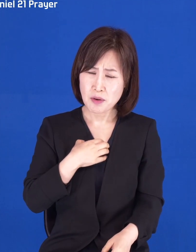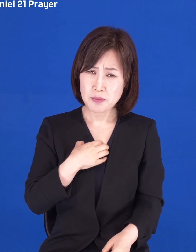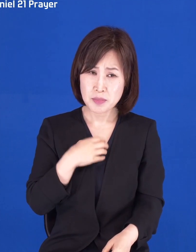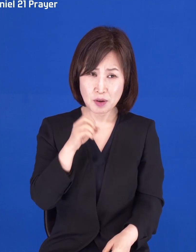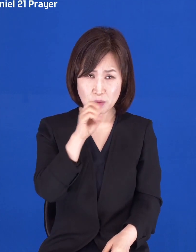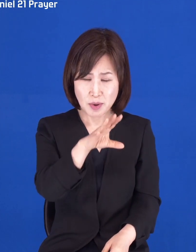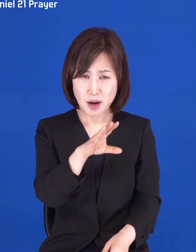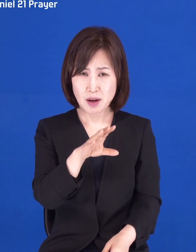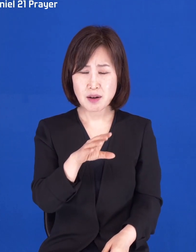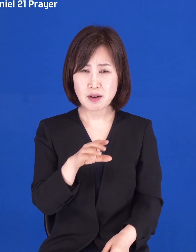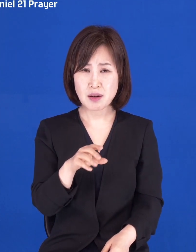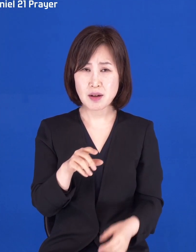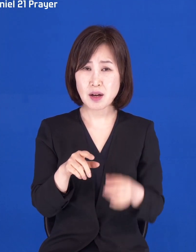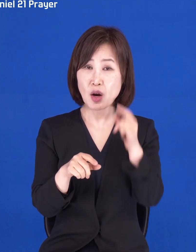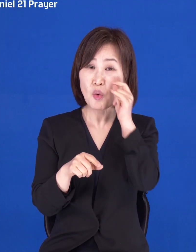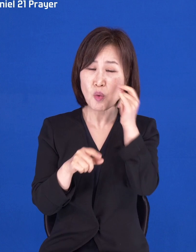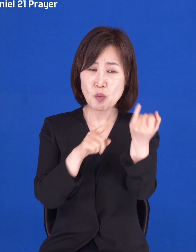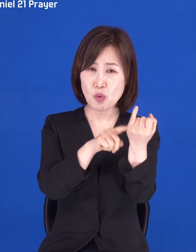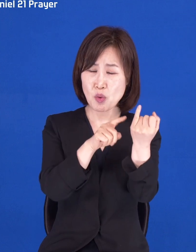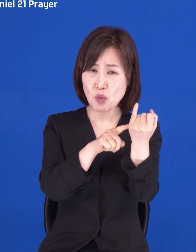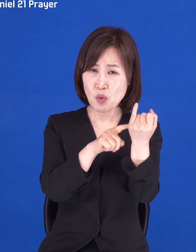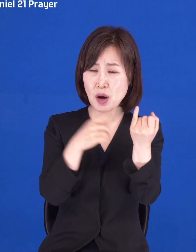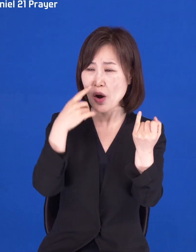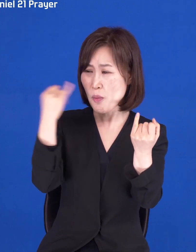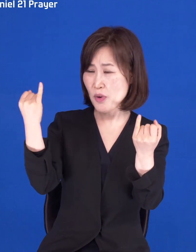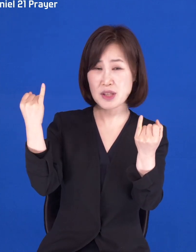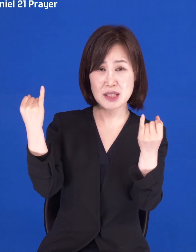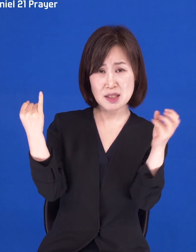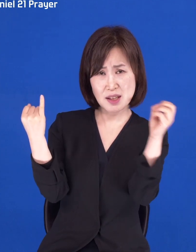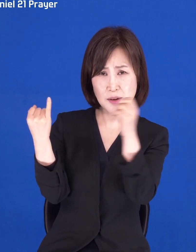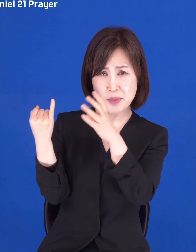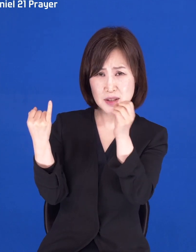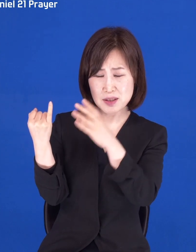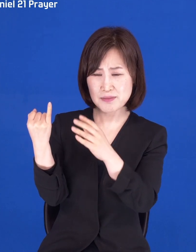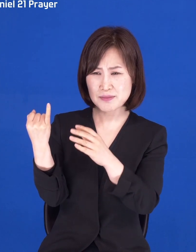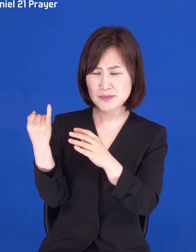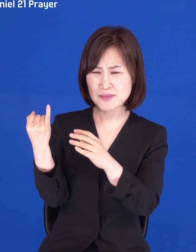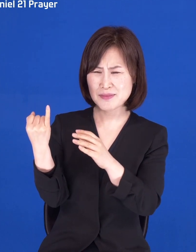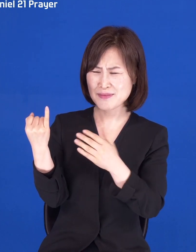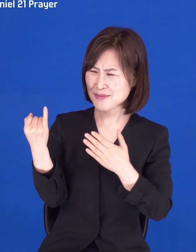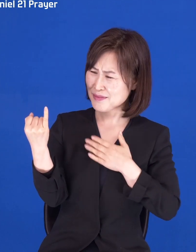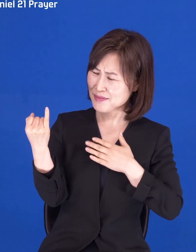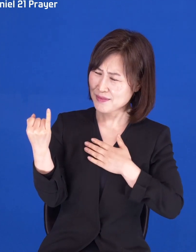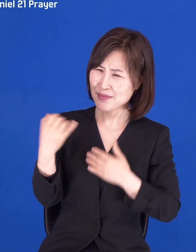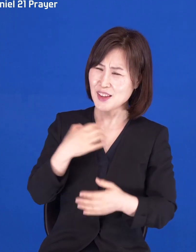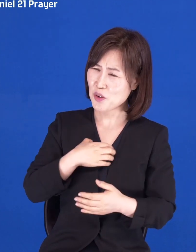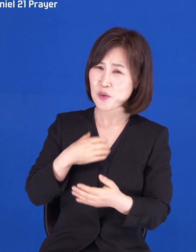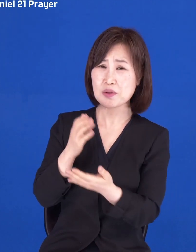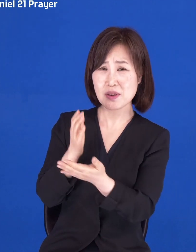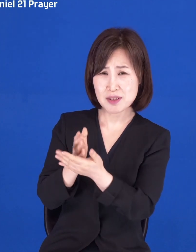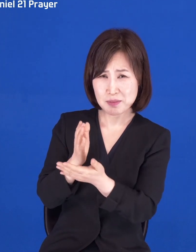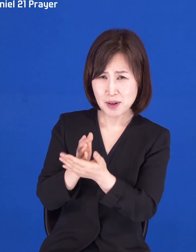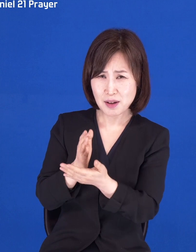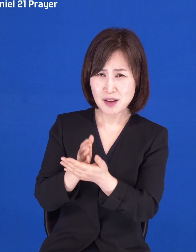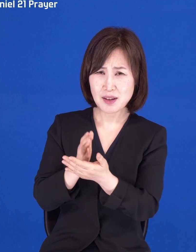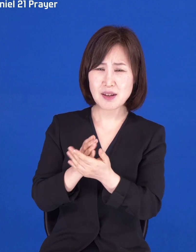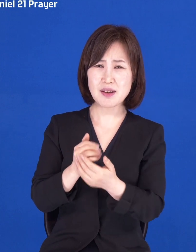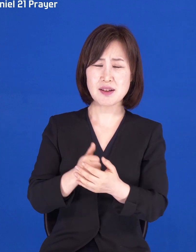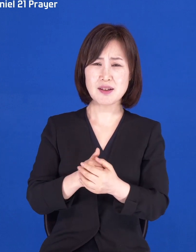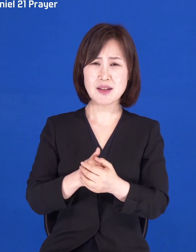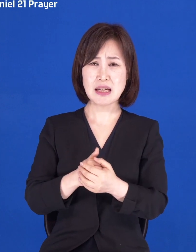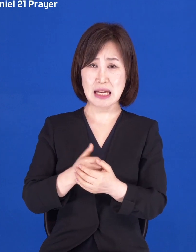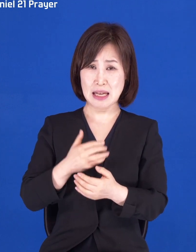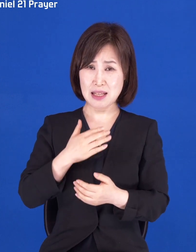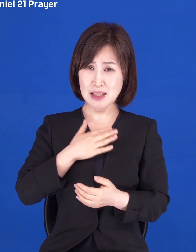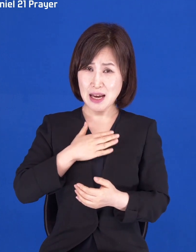저희 고모가 저희 어머니한테, 형님 내 걱정은 전혀 하지도 마오.